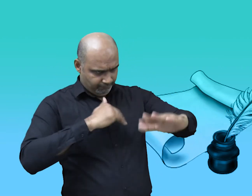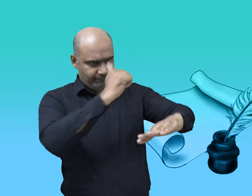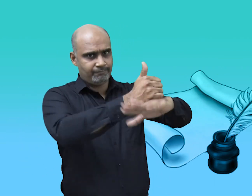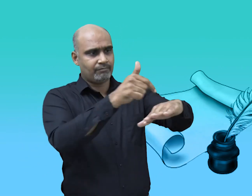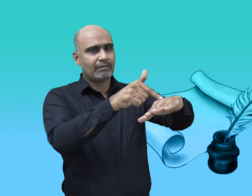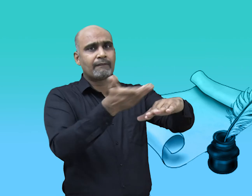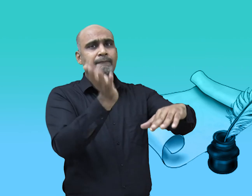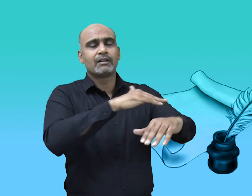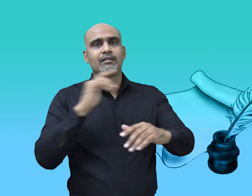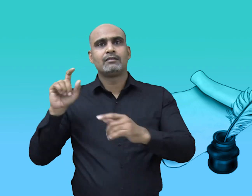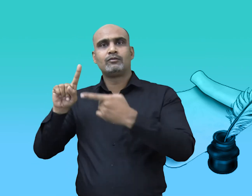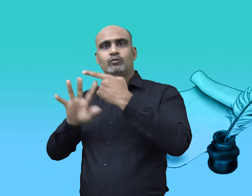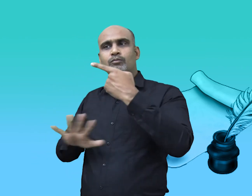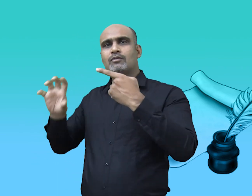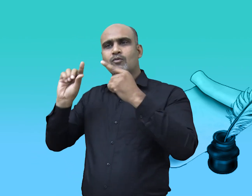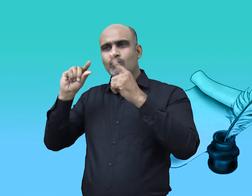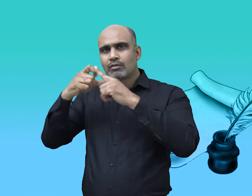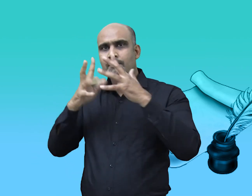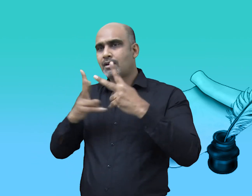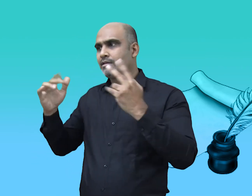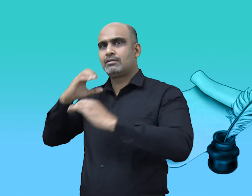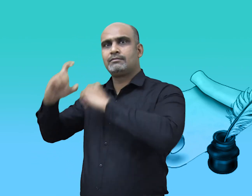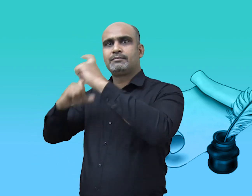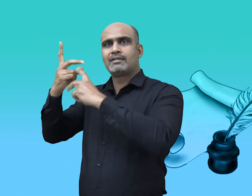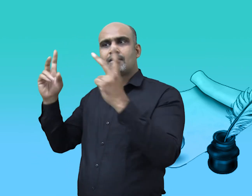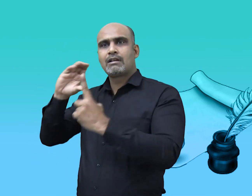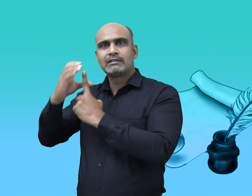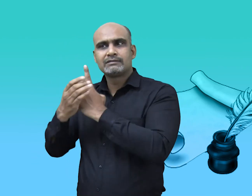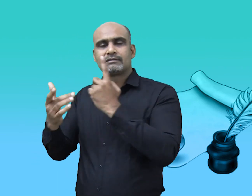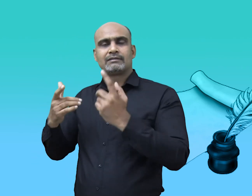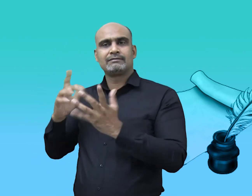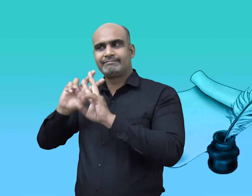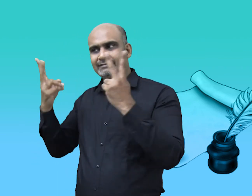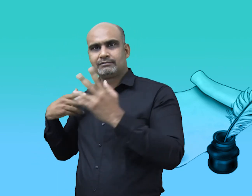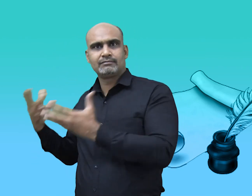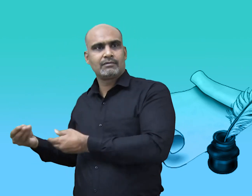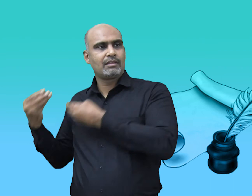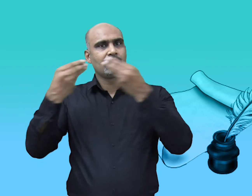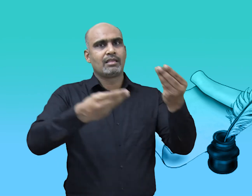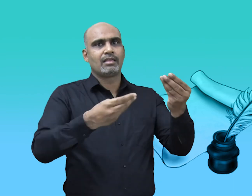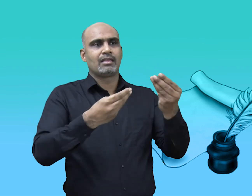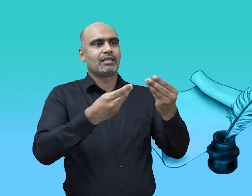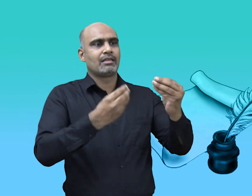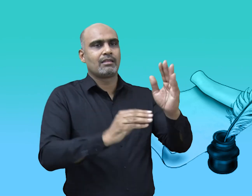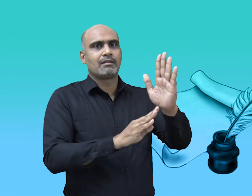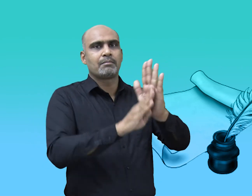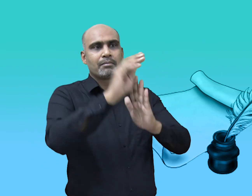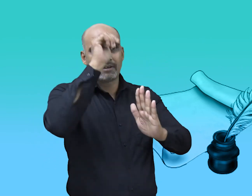मिले। विकासशील देशों की अर्थव्यवस्था में कब्जा करने के बाद वे उन देशों की संस्कृति को भी अप्रत्यक्ष